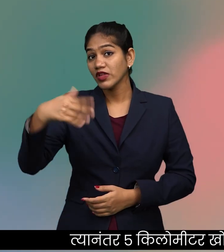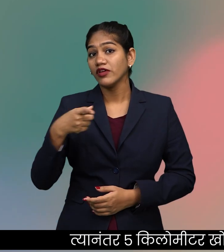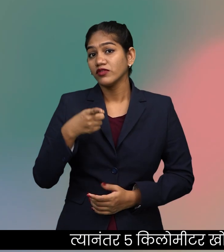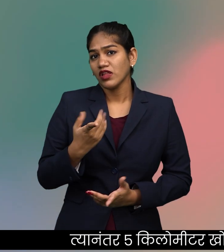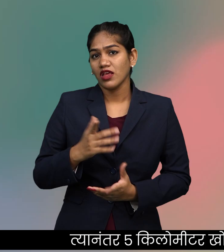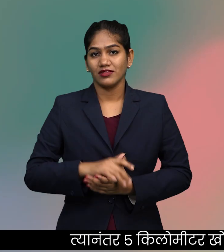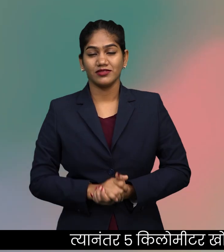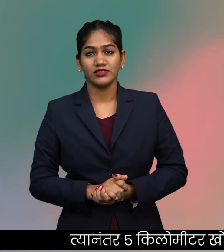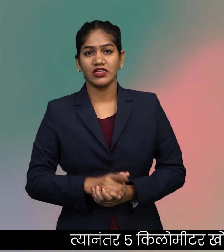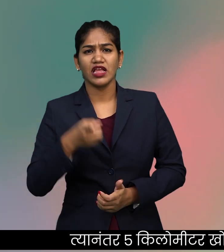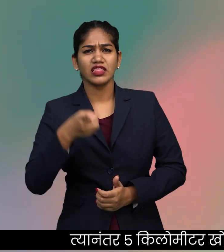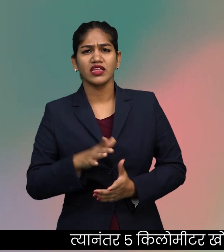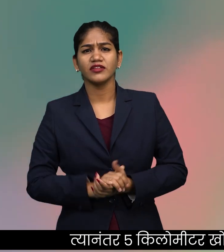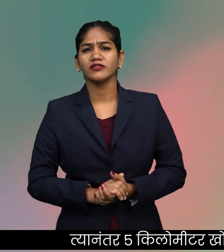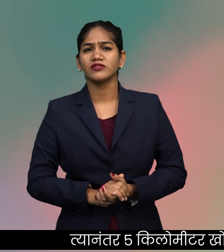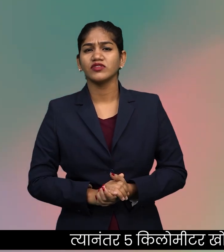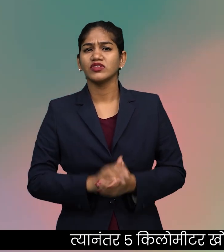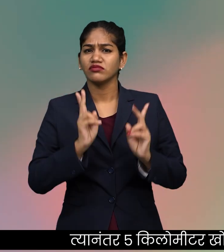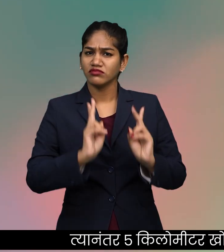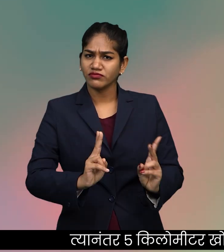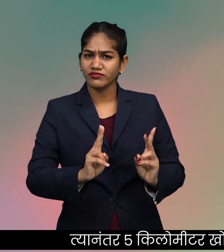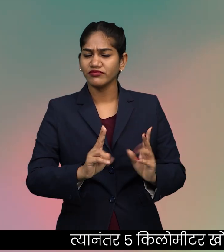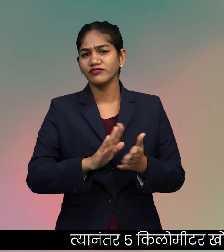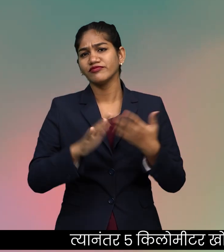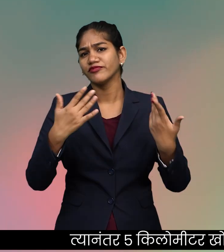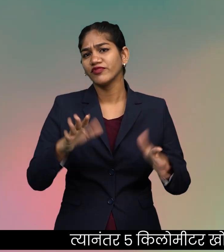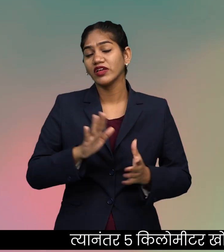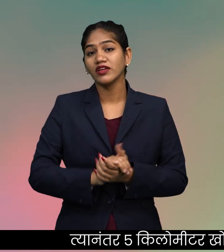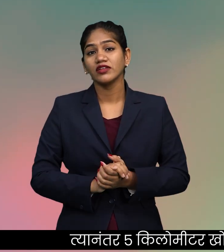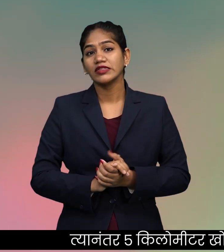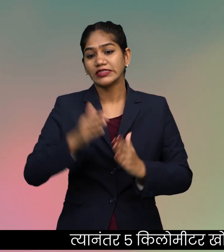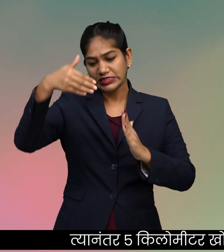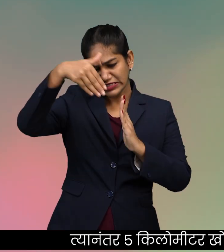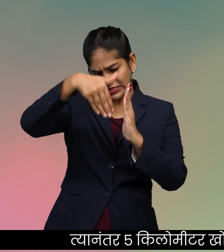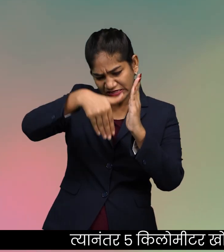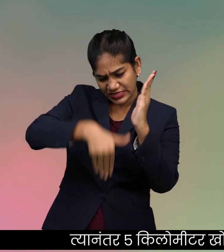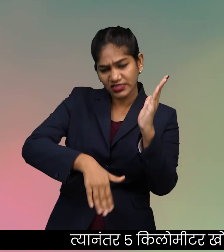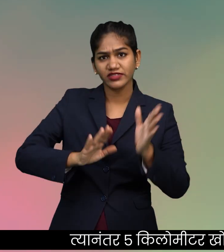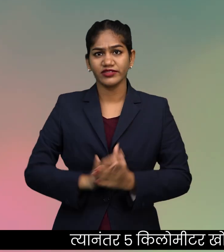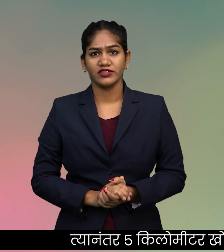त्यानंतर 5 किलोमीटर खोलीपर्यंत सातत्याने घसरण होत असते.